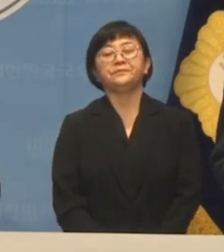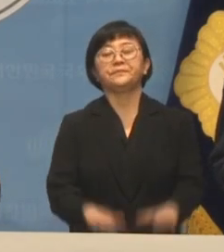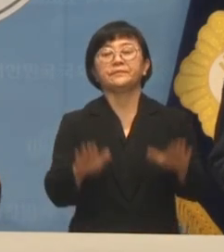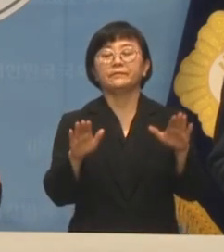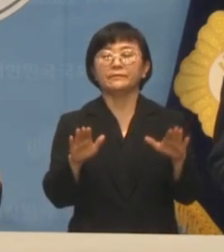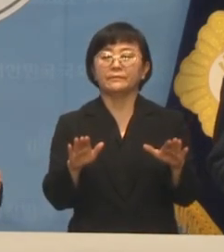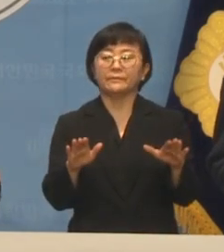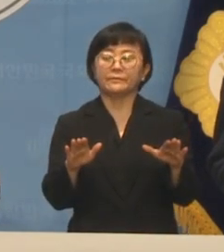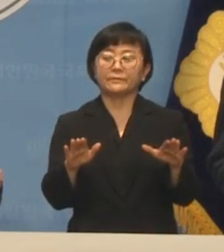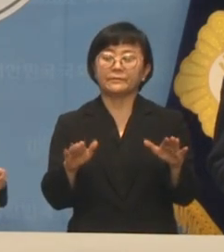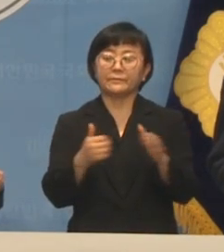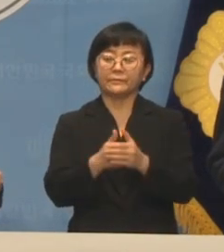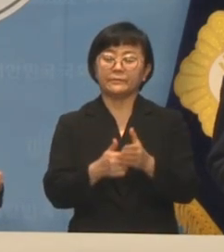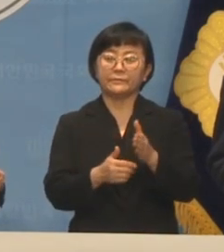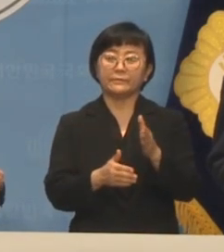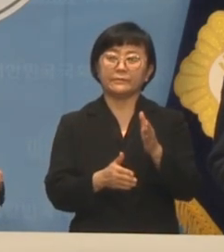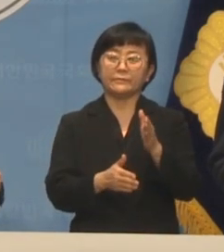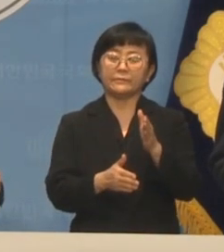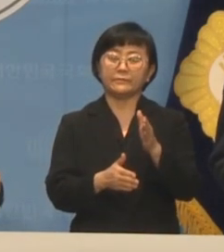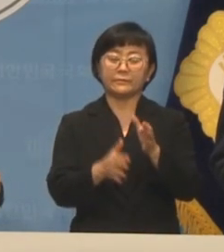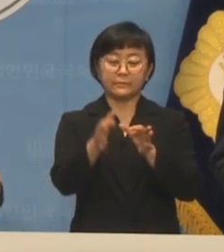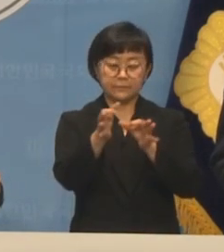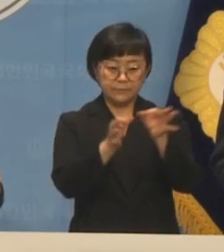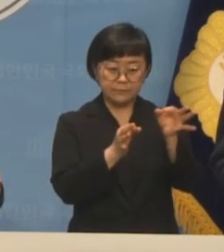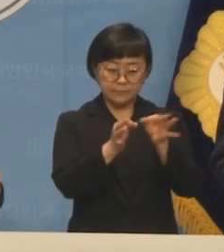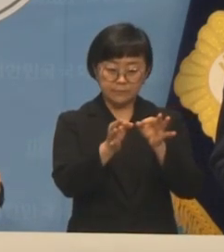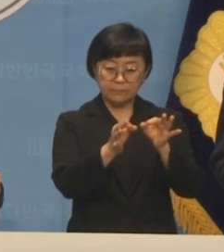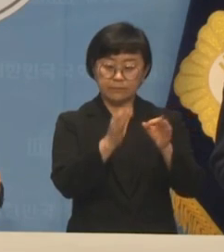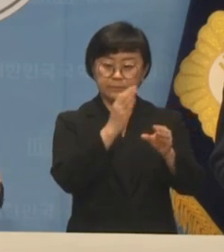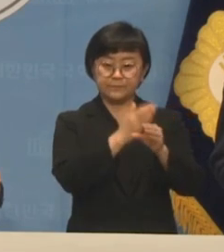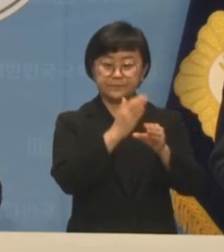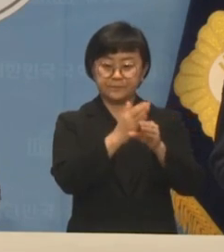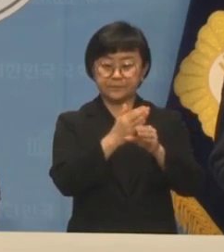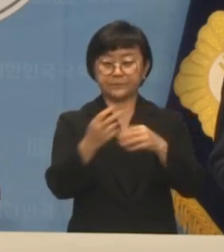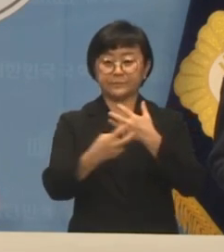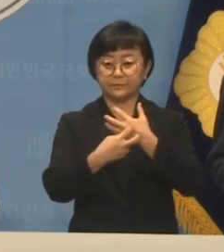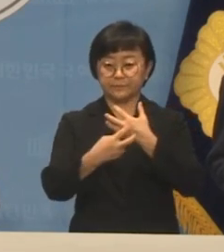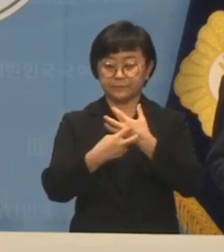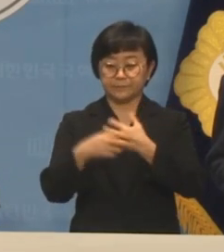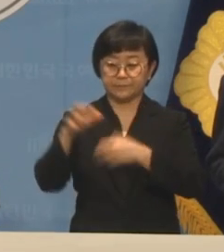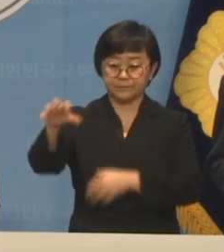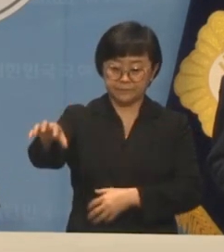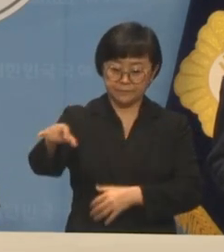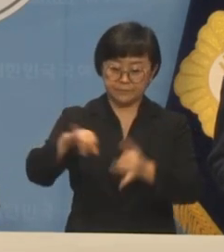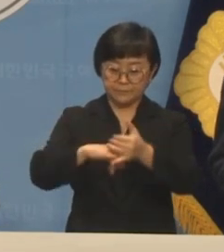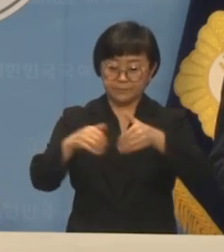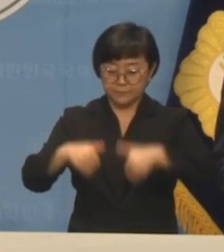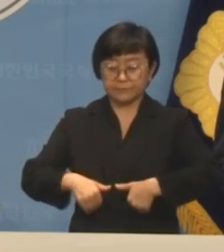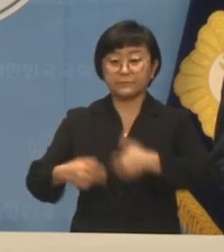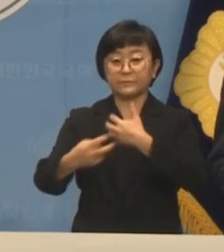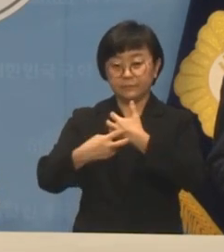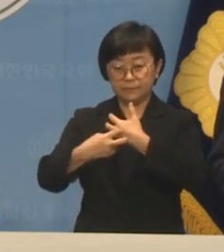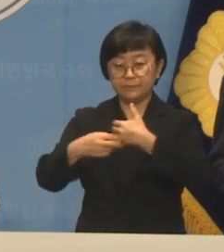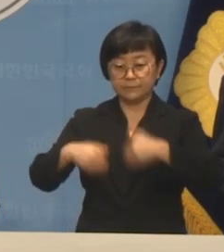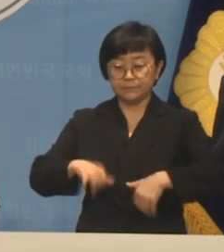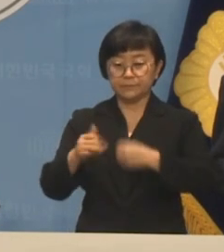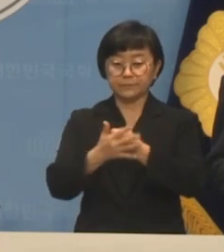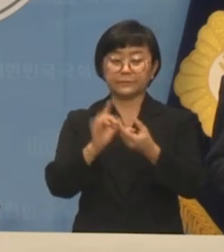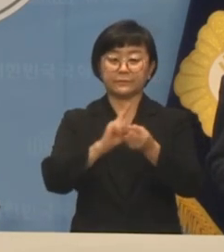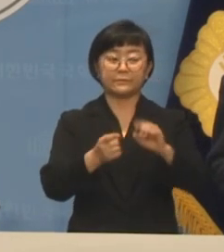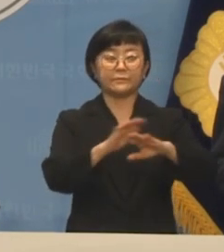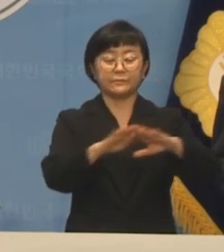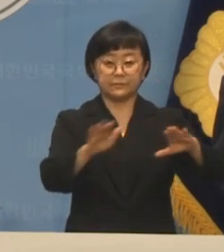네, 시장 중심의 의료로 인해서 지역 필수 의료 공백이 불가피하고 그에 대한